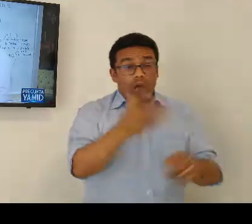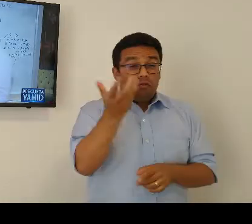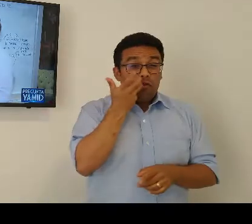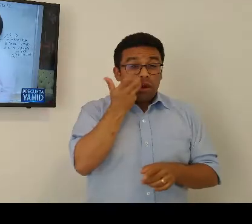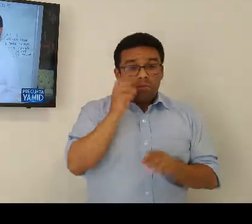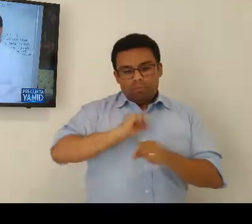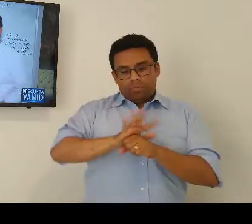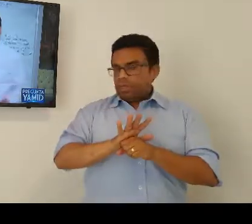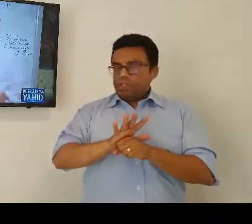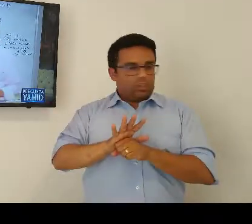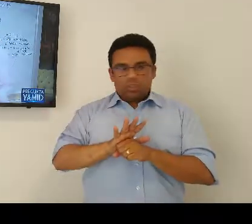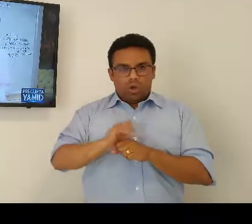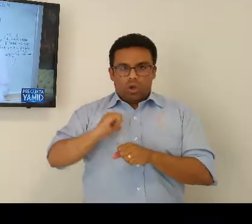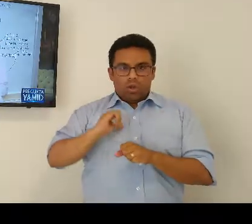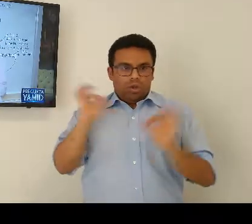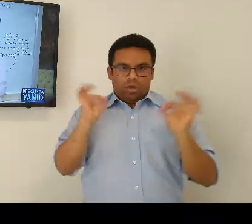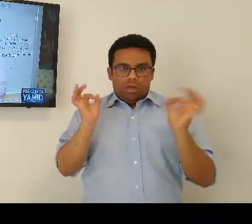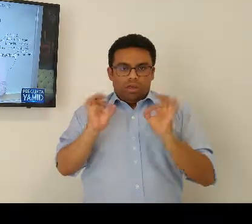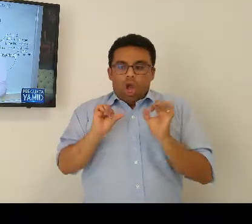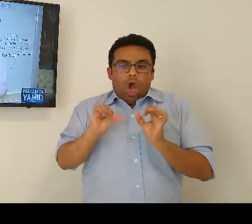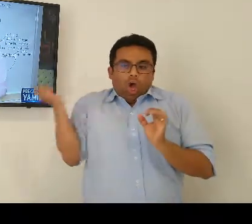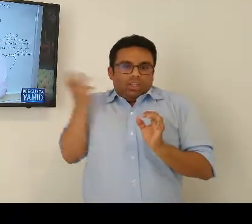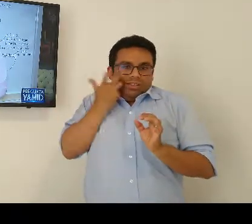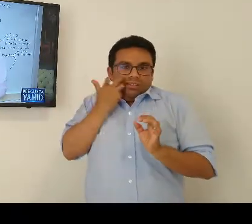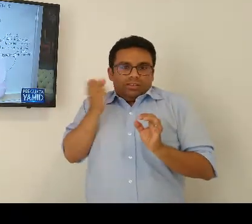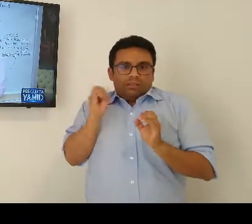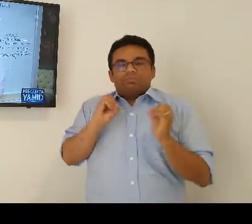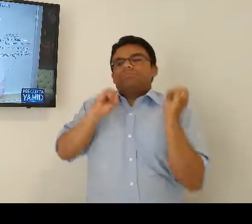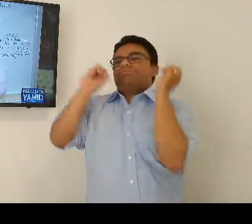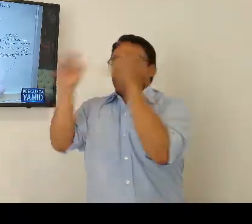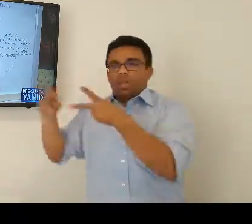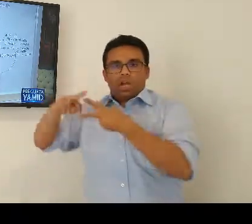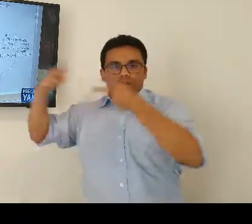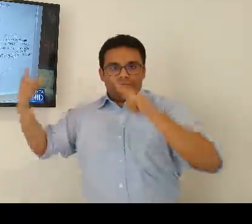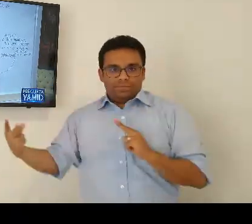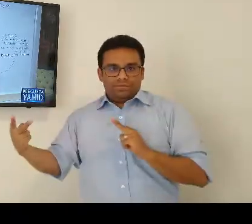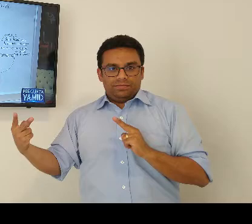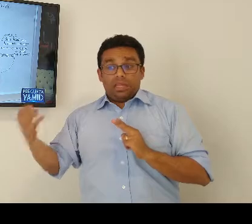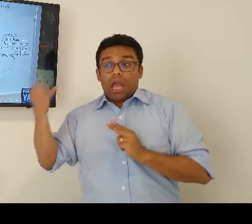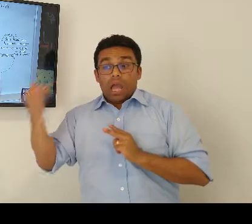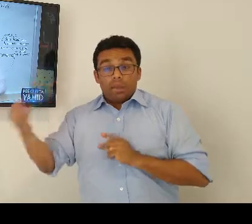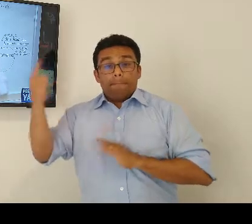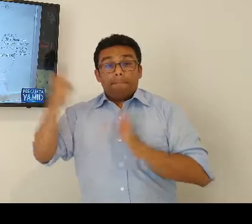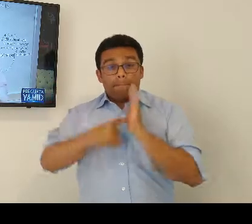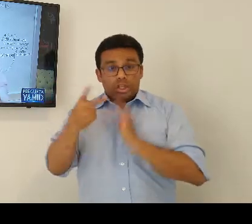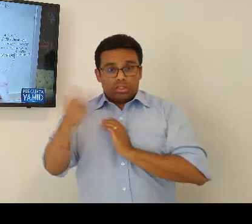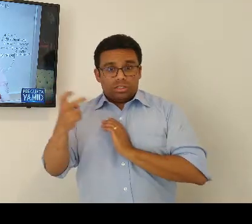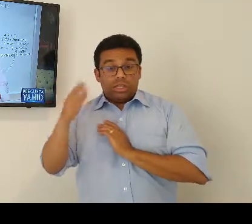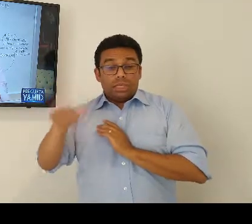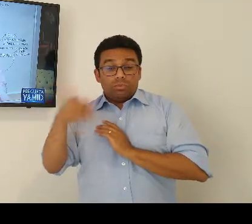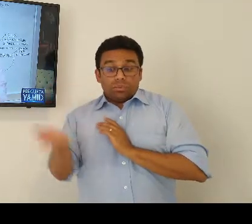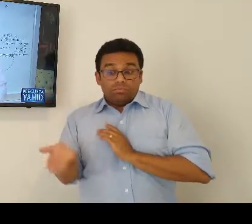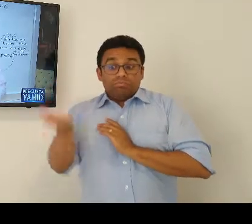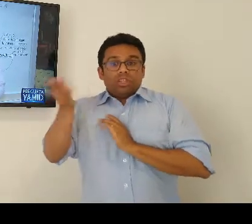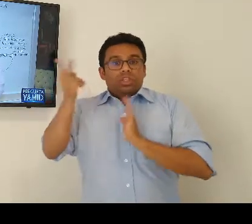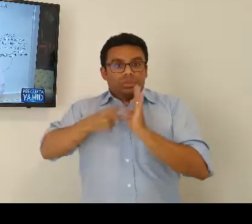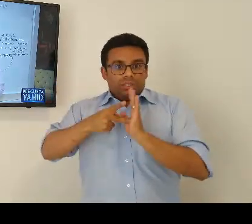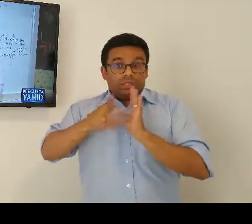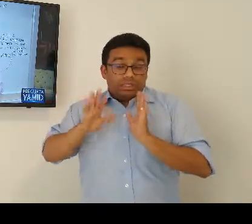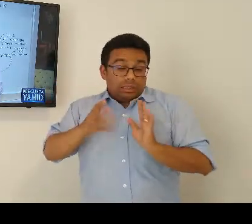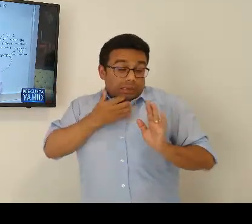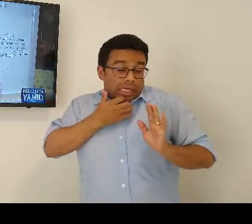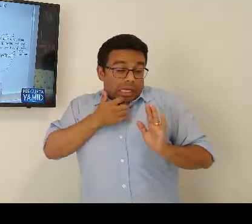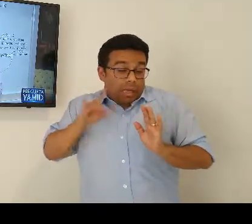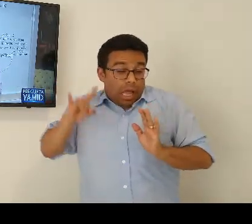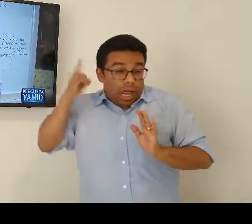a pasar a Corferias. En principio vamos a tener 1200 camas este domingo y luego 2200. Si se necesitara, podríamos